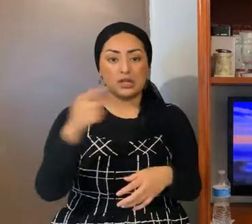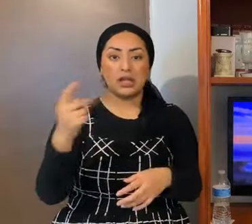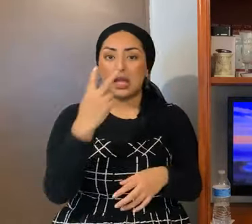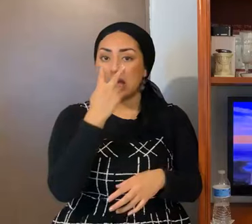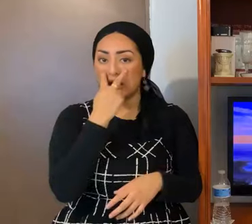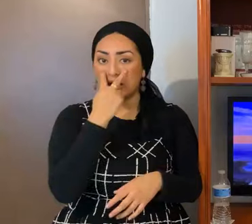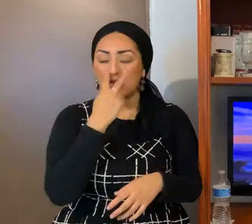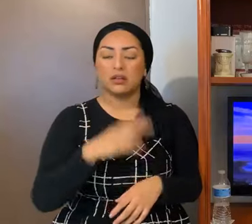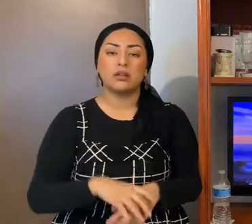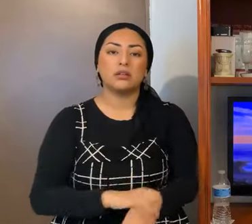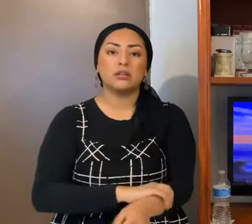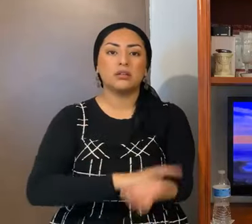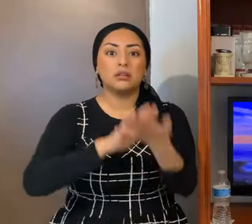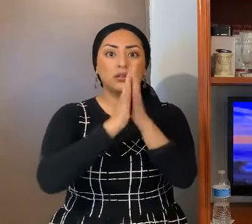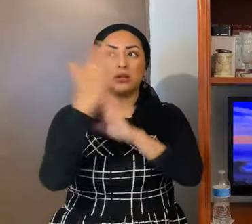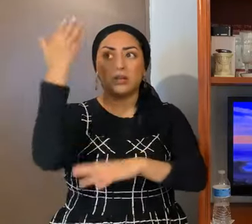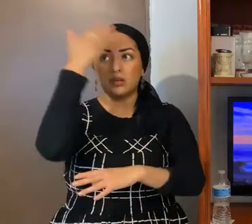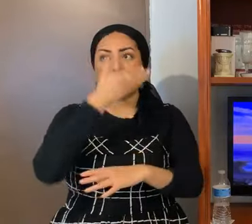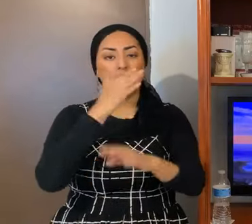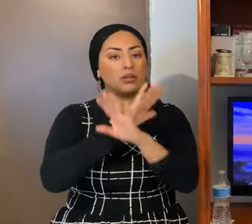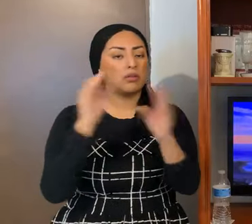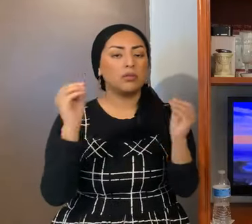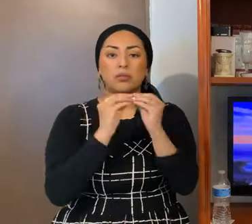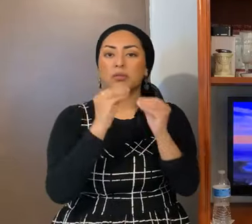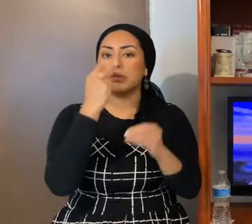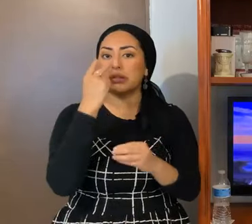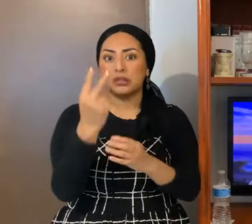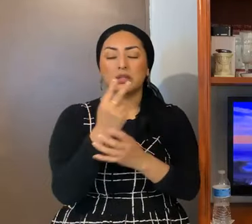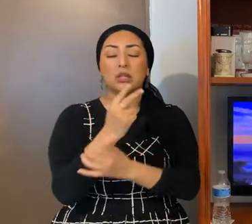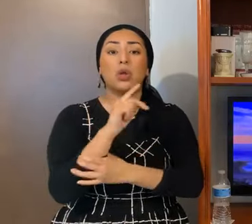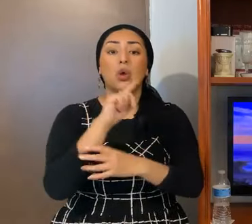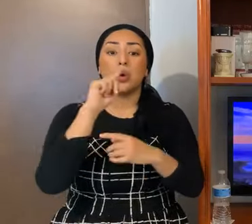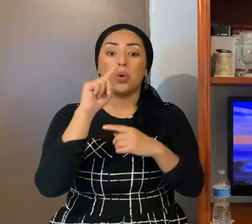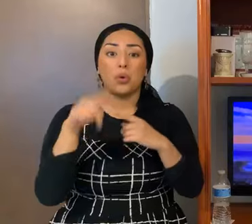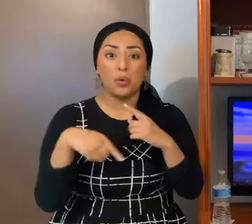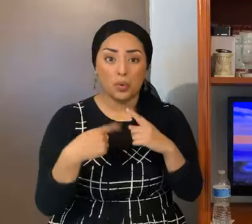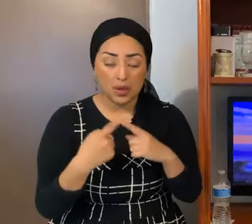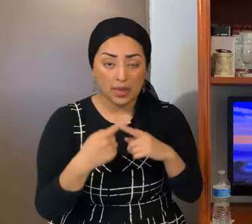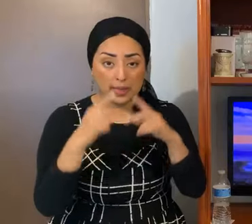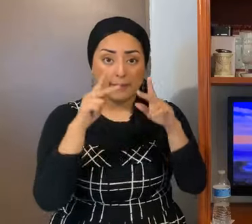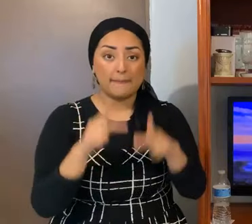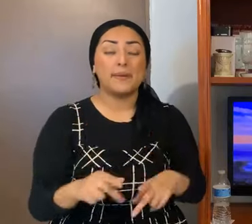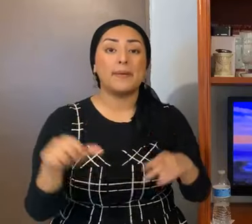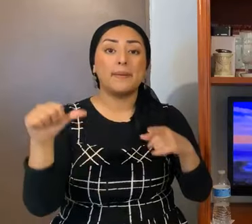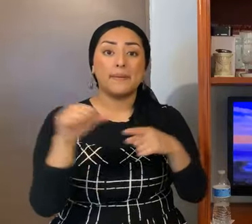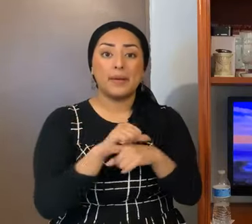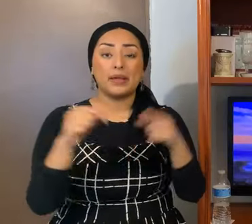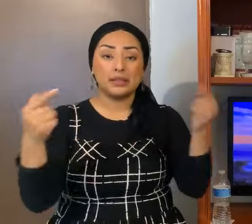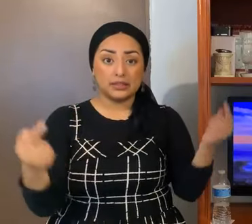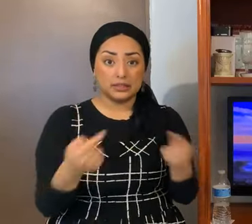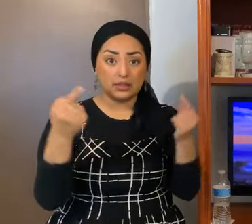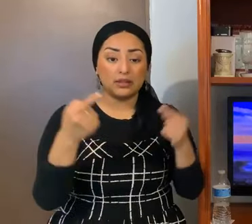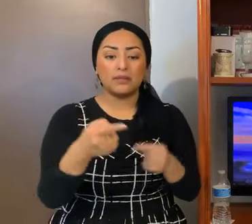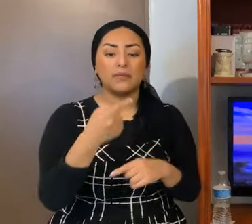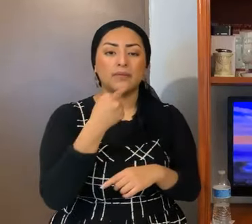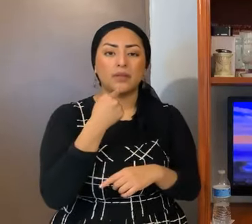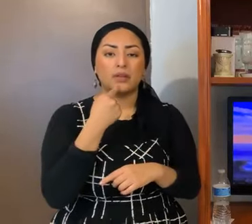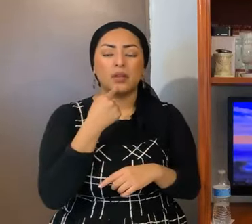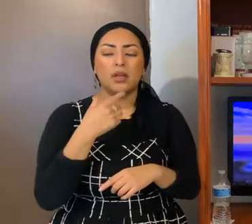¿sí? Se ciega, ya no puede ver. Cuando una persona practica el pecado, dice,